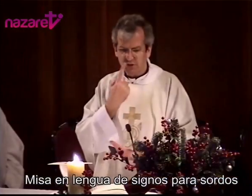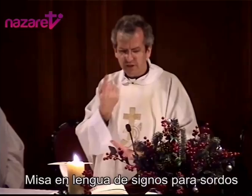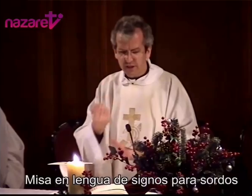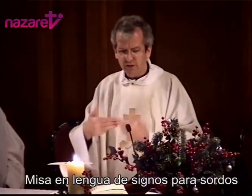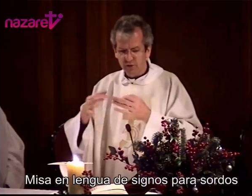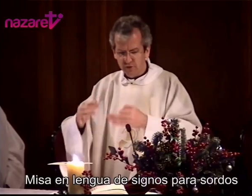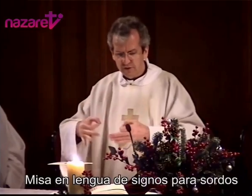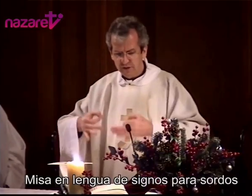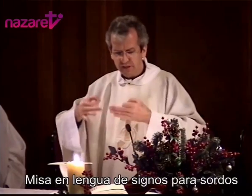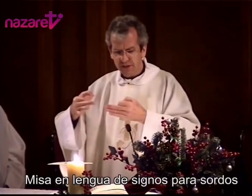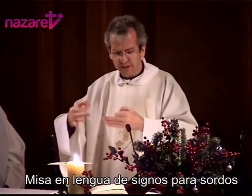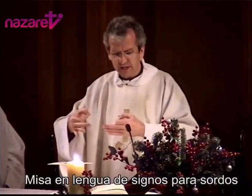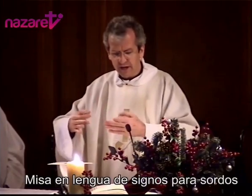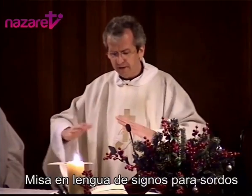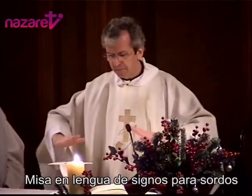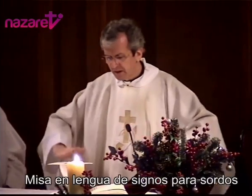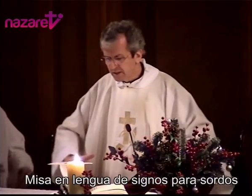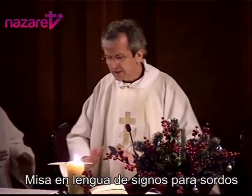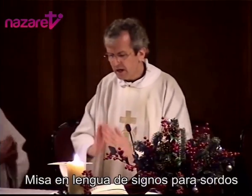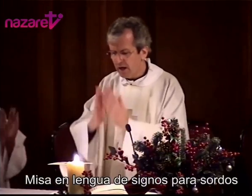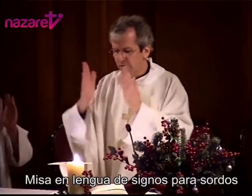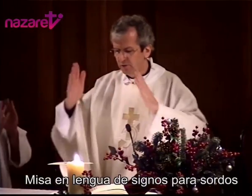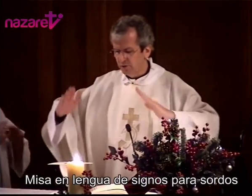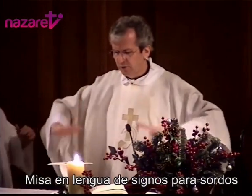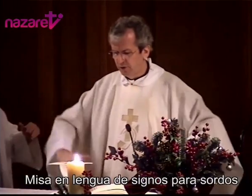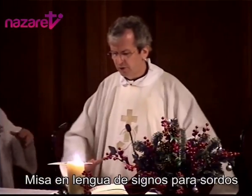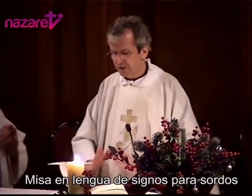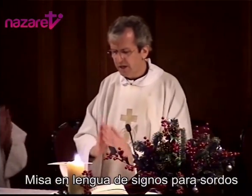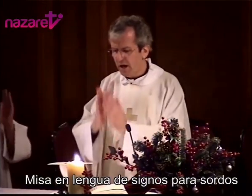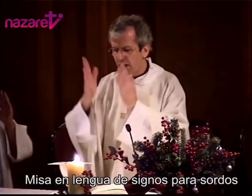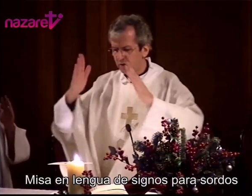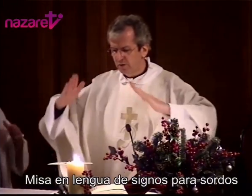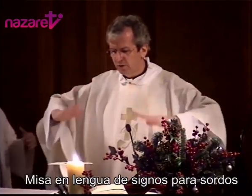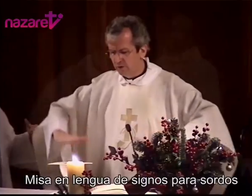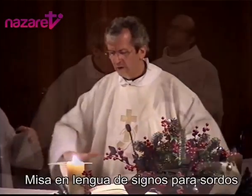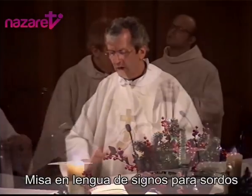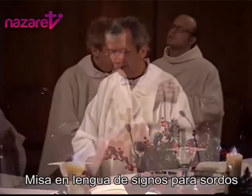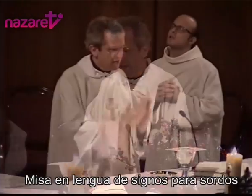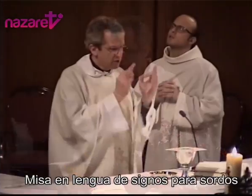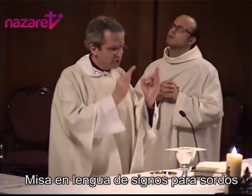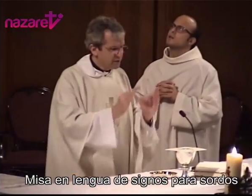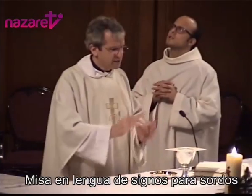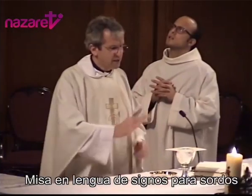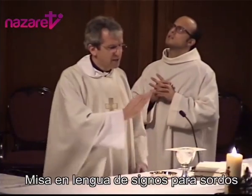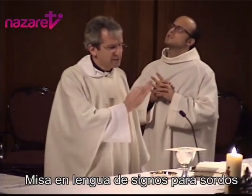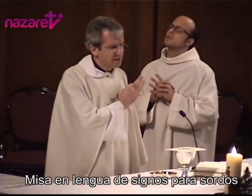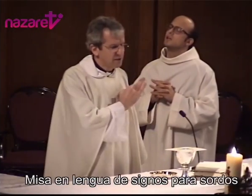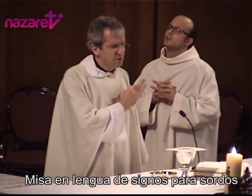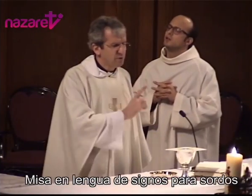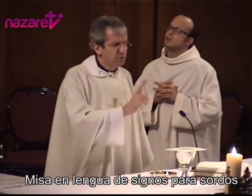aclamamos diciendo sin cesar: Santo, santo, santo es